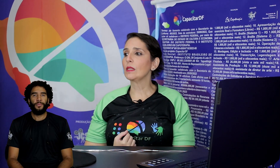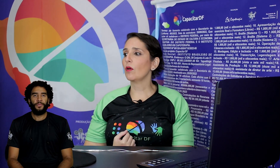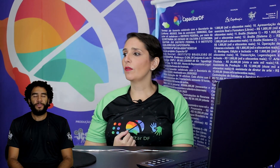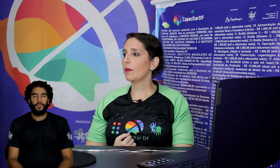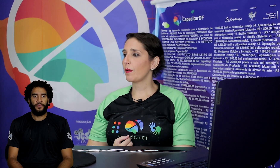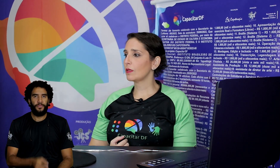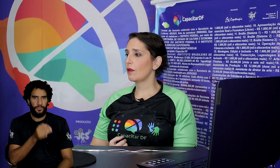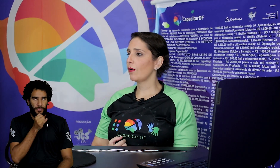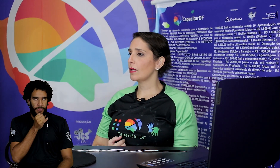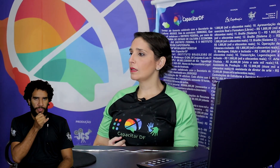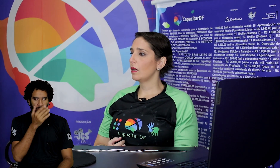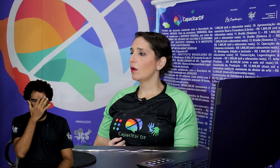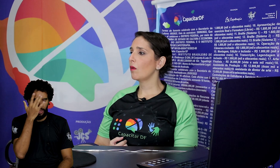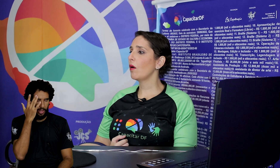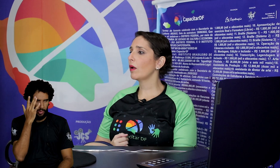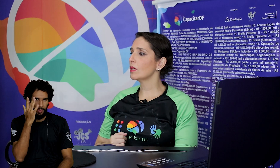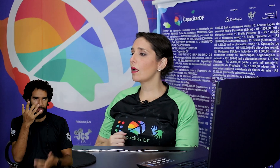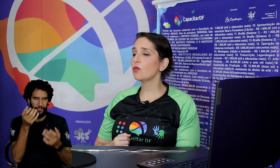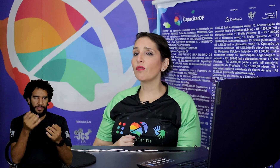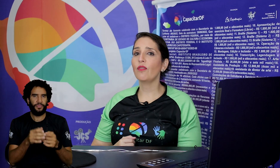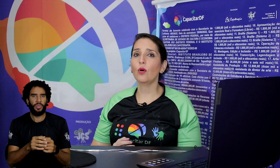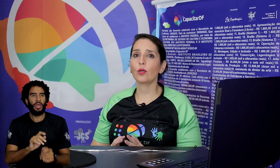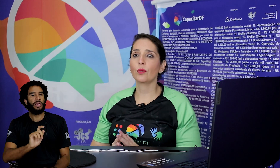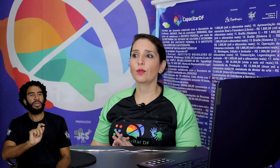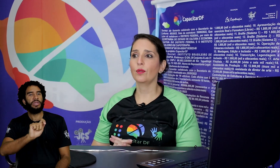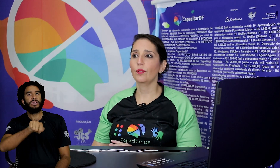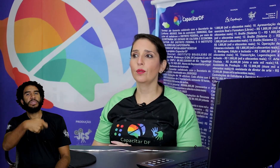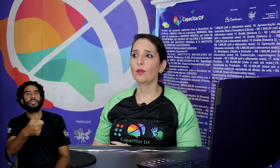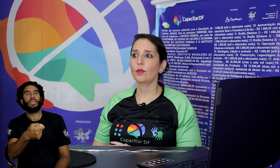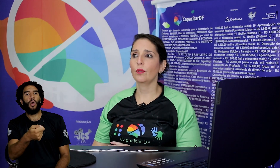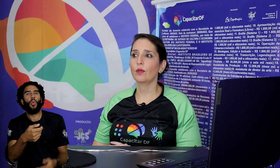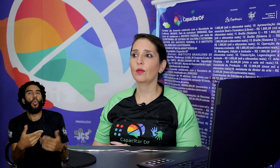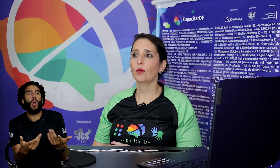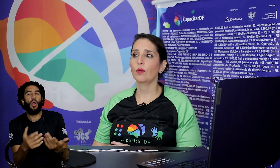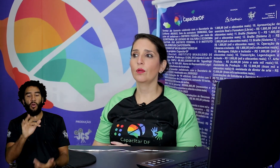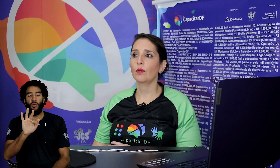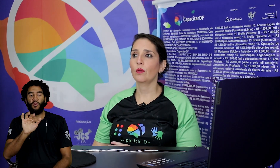a pessoa vira para você e fala assim, qual que é o sinal de forno?